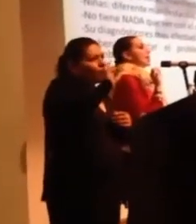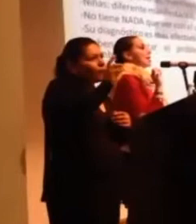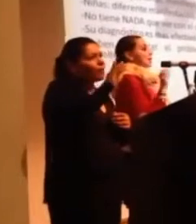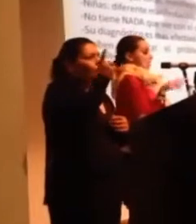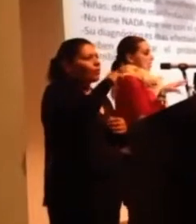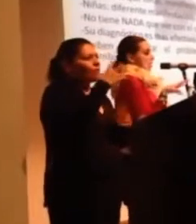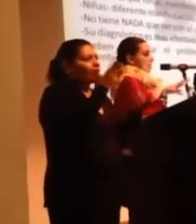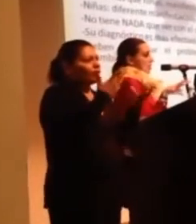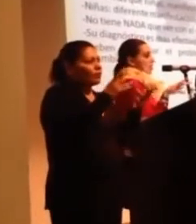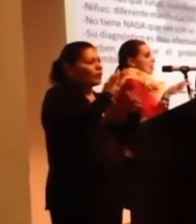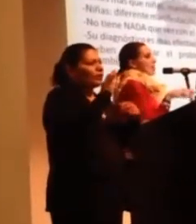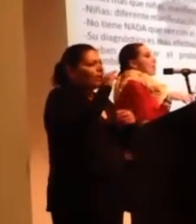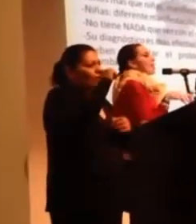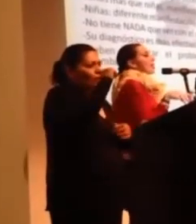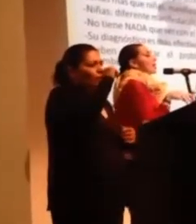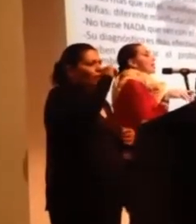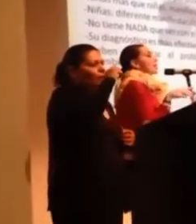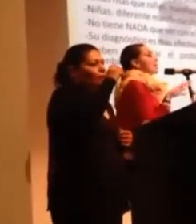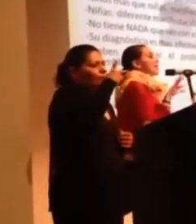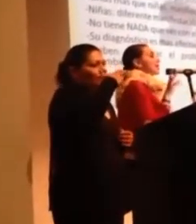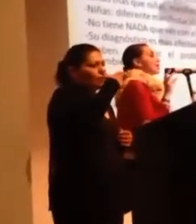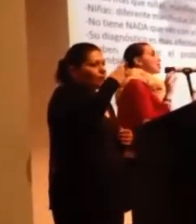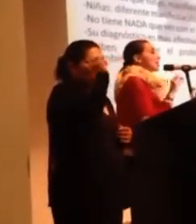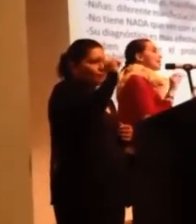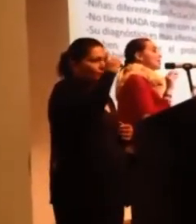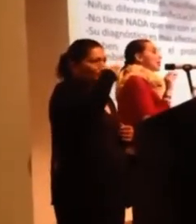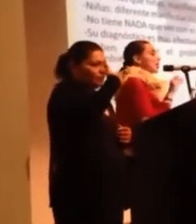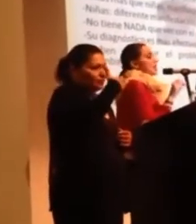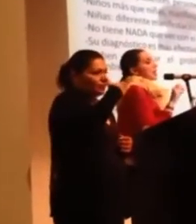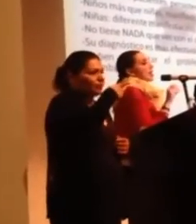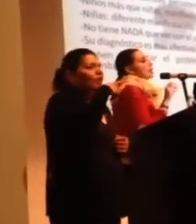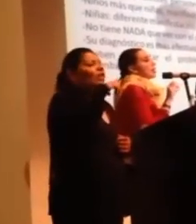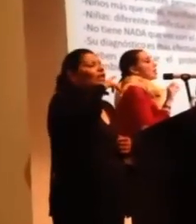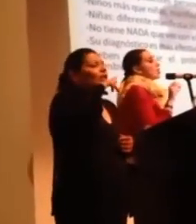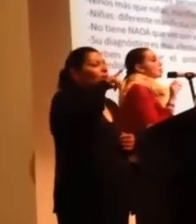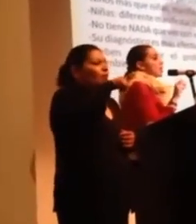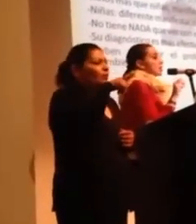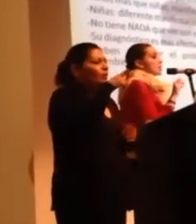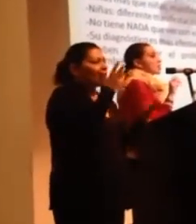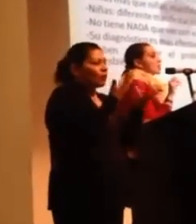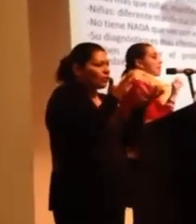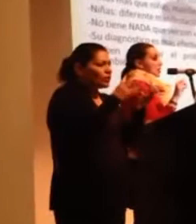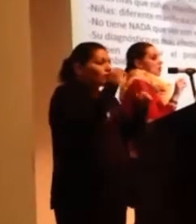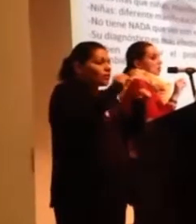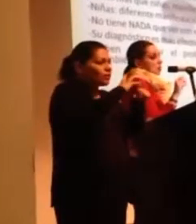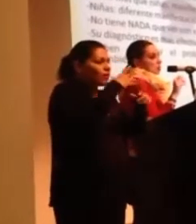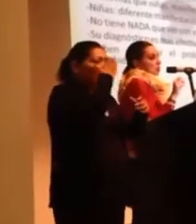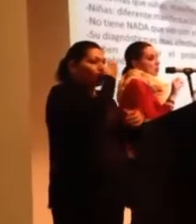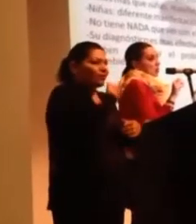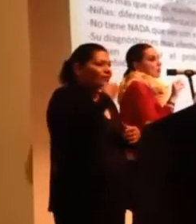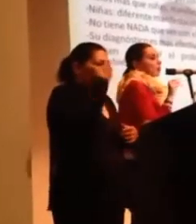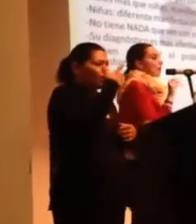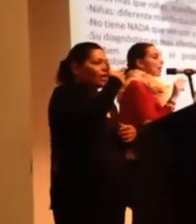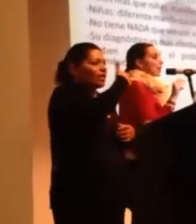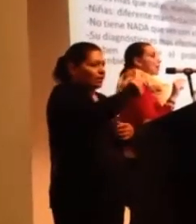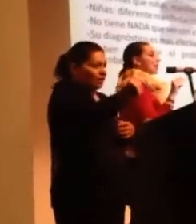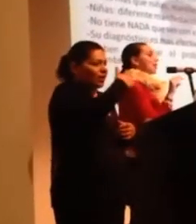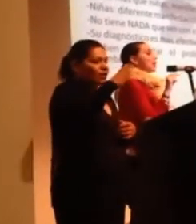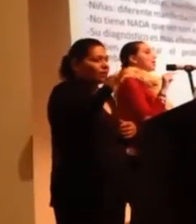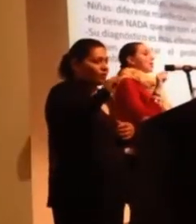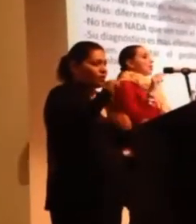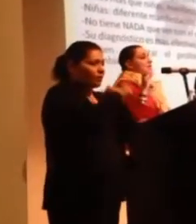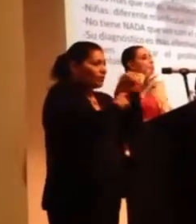el TDAH? Se diagnostica mejor alrededor de los 6 o los 9 años. ¿Por